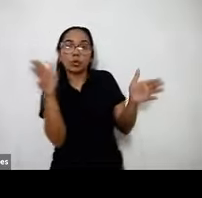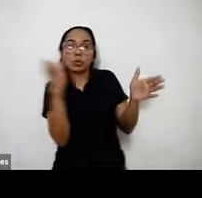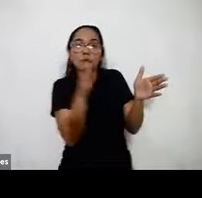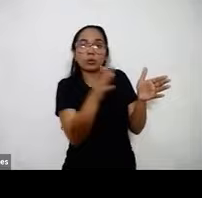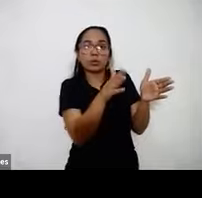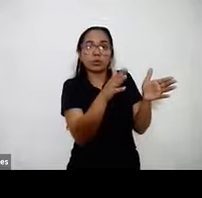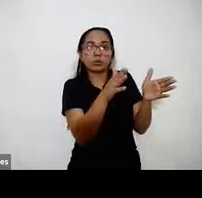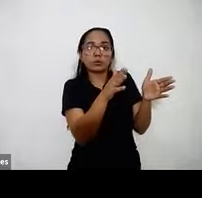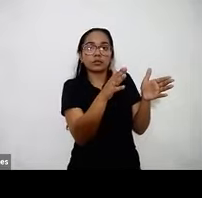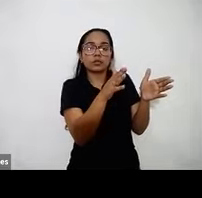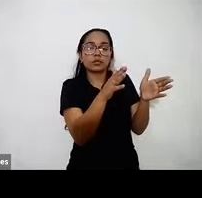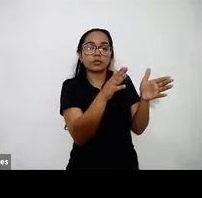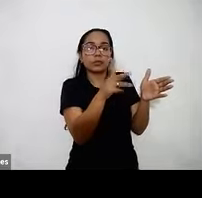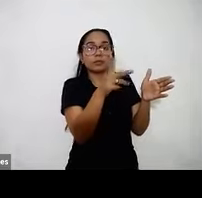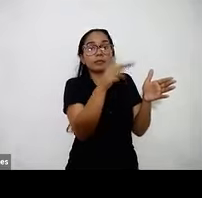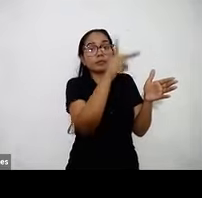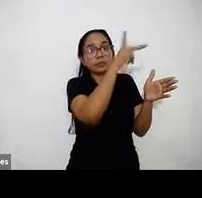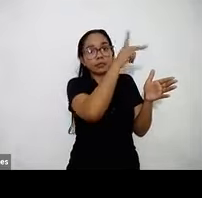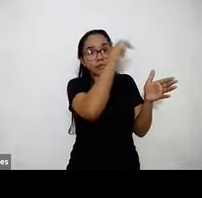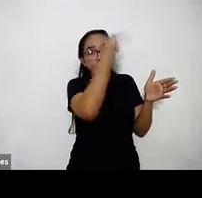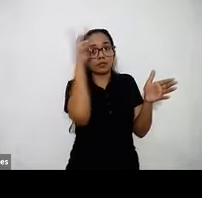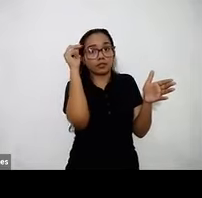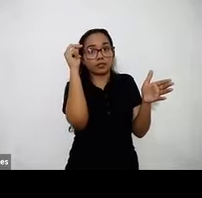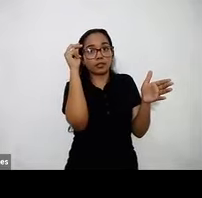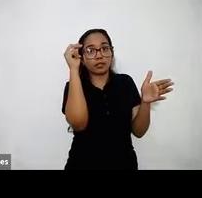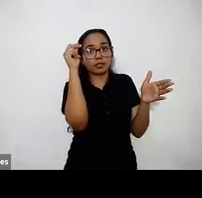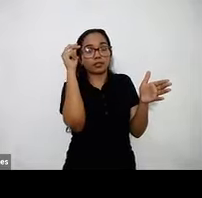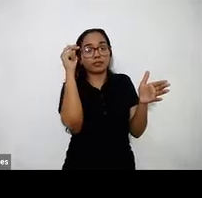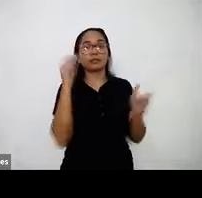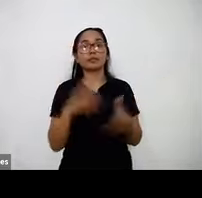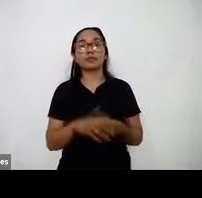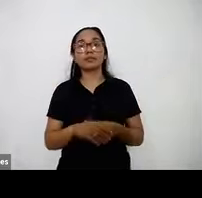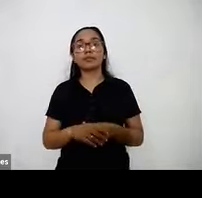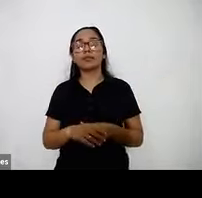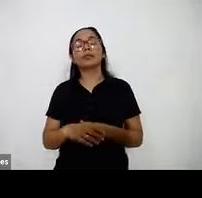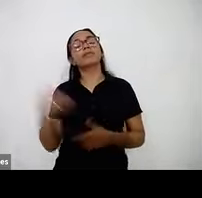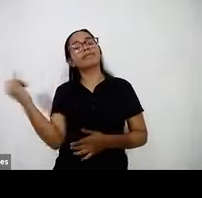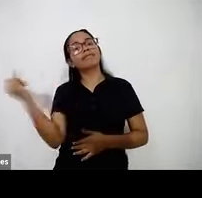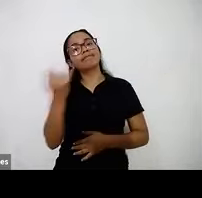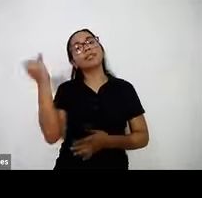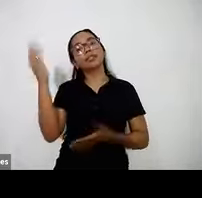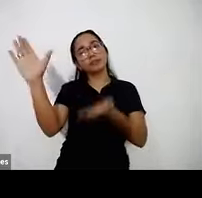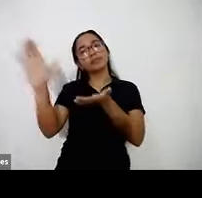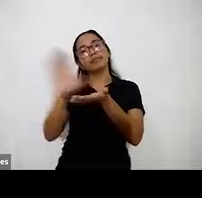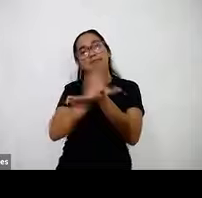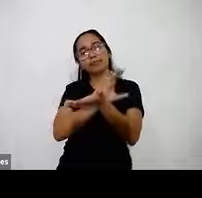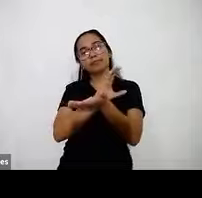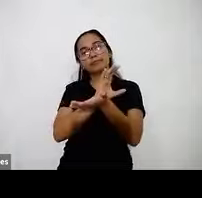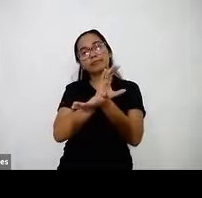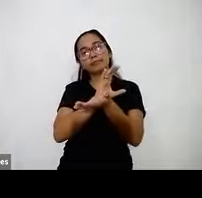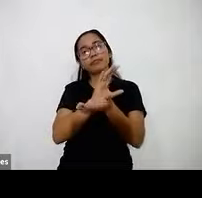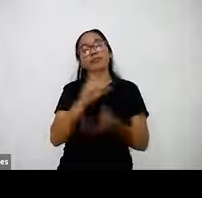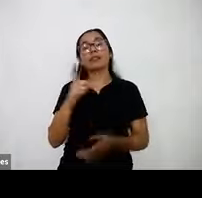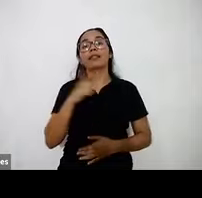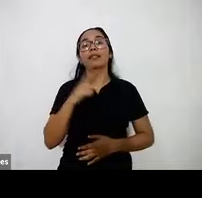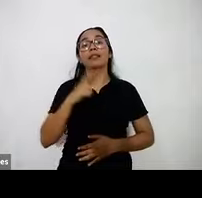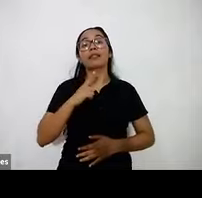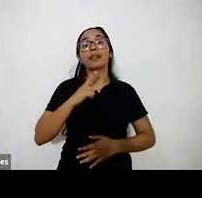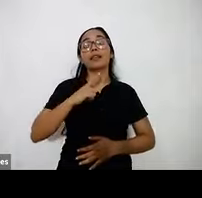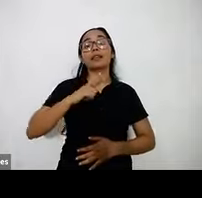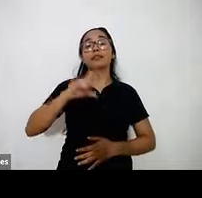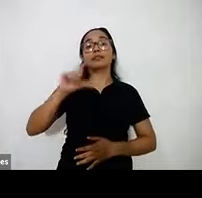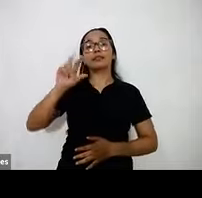coligações tradicionais. Mas é muito importante a sua contribuição, né? Então você pode ir lá,